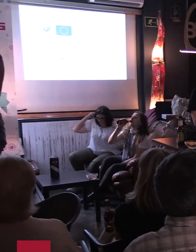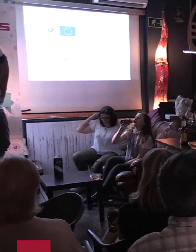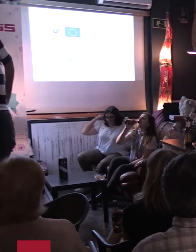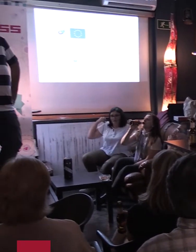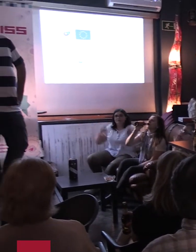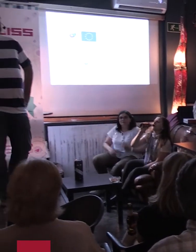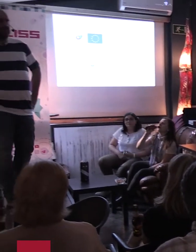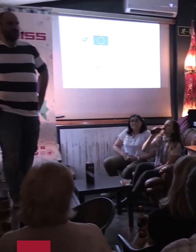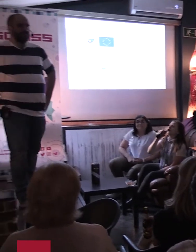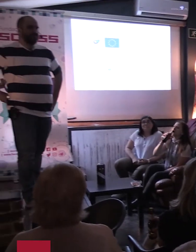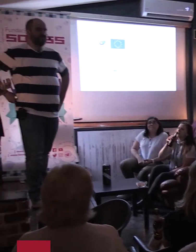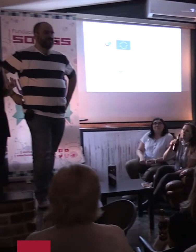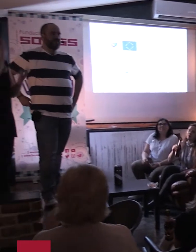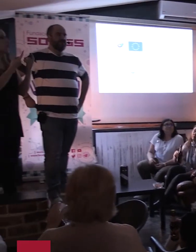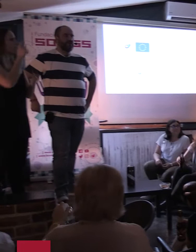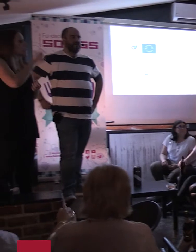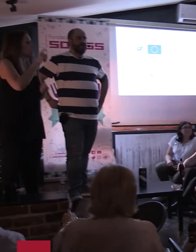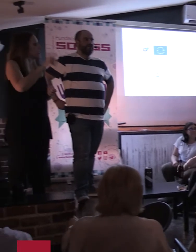¿Qué pasa si alguien puede emitir